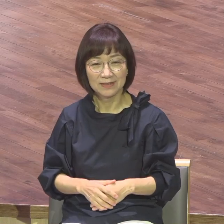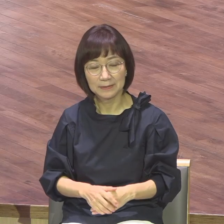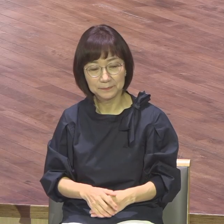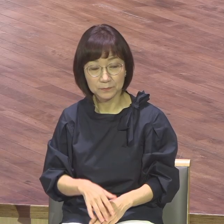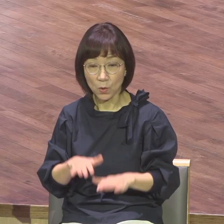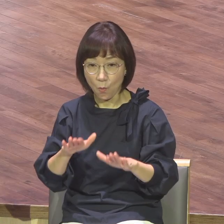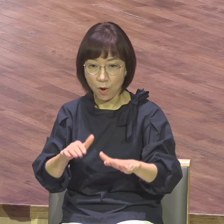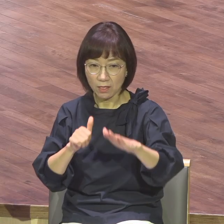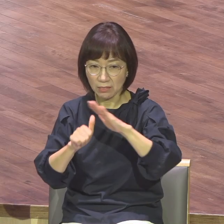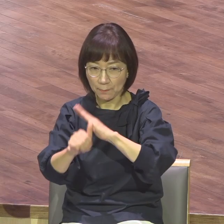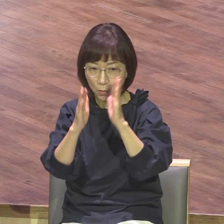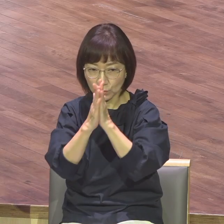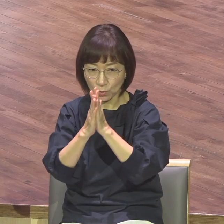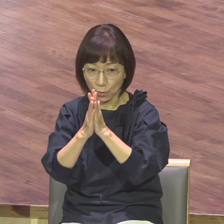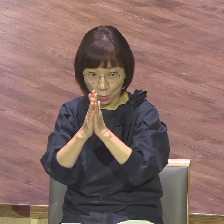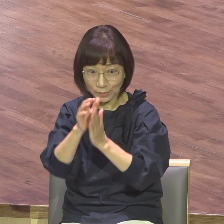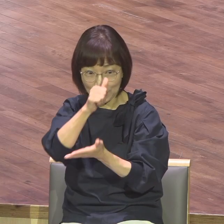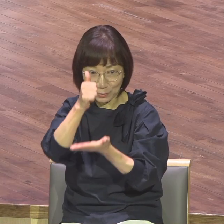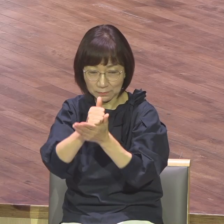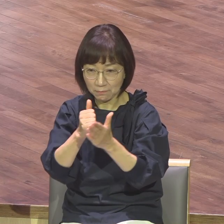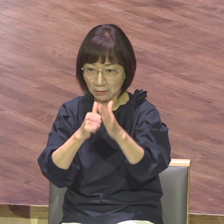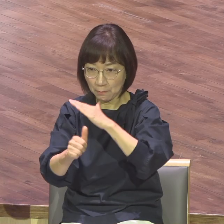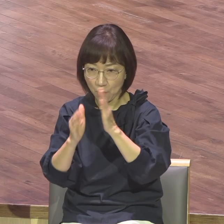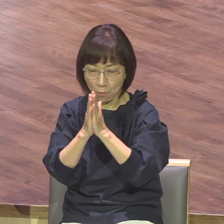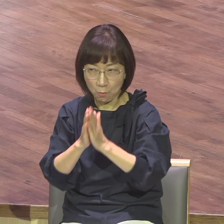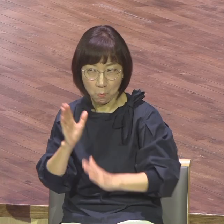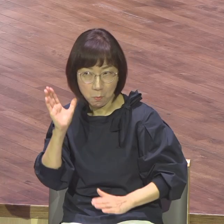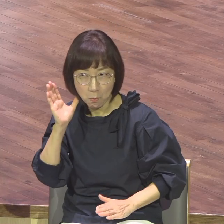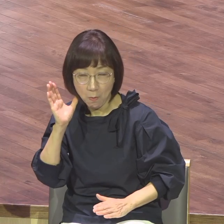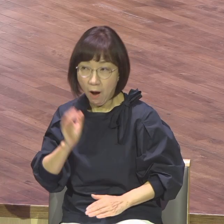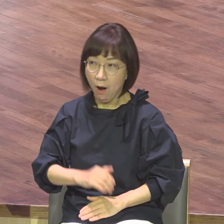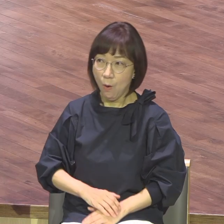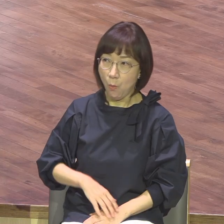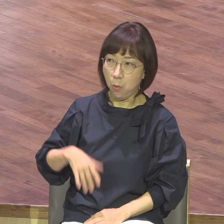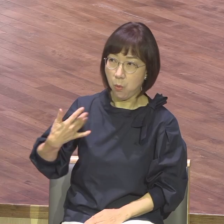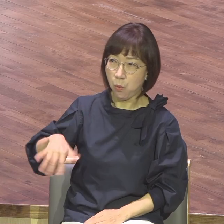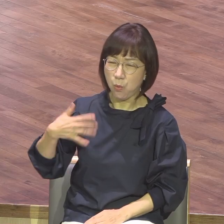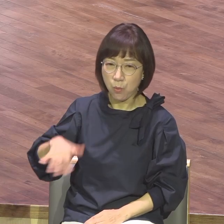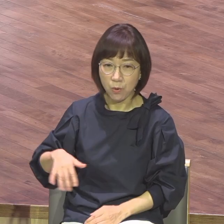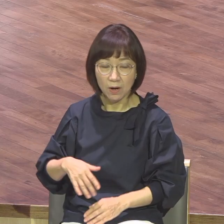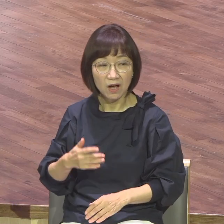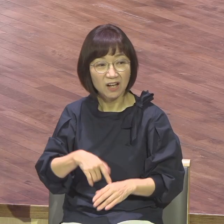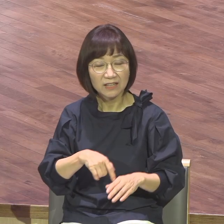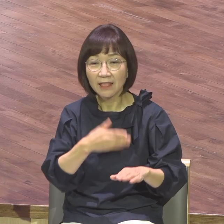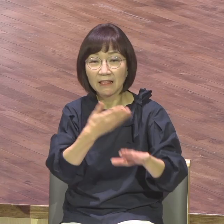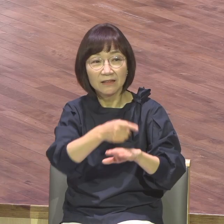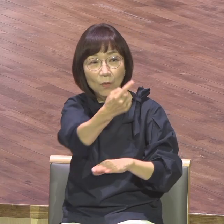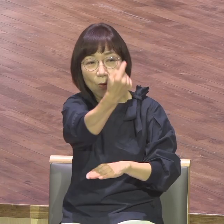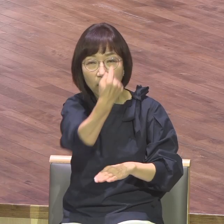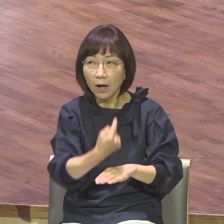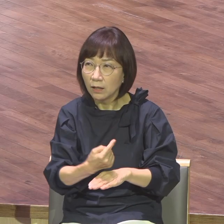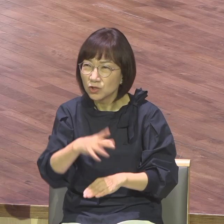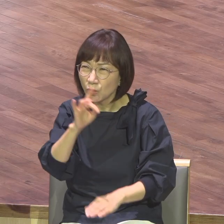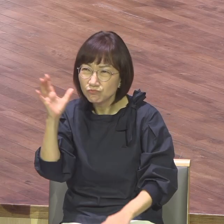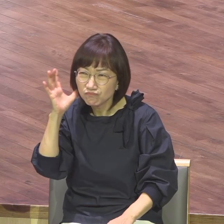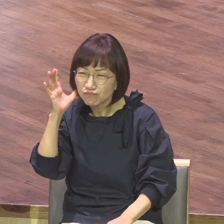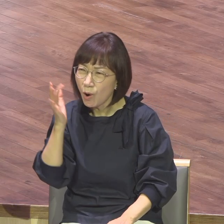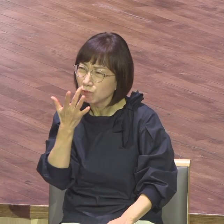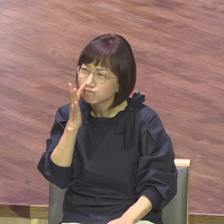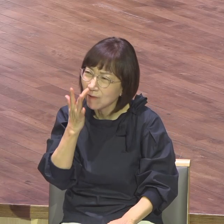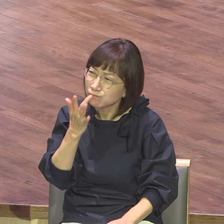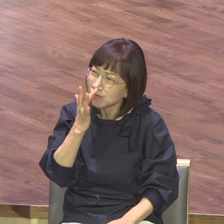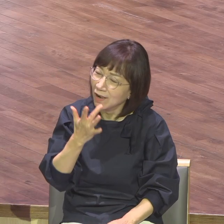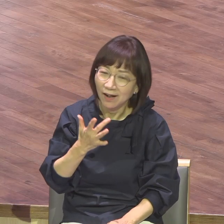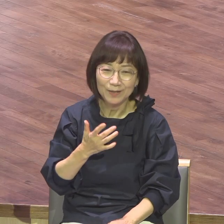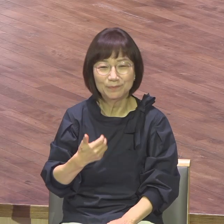우리 장로님 기도가 다르잖아요. 딴 데서 온 사람들 뭔 기도가 뭔지도 못 알아들어. 용어 하도 어려워가지고.